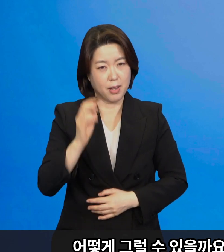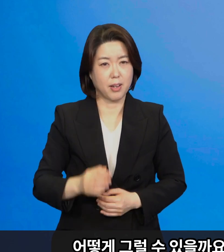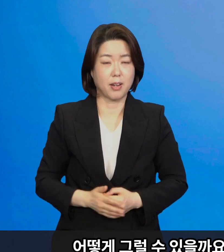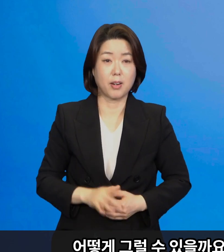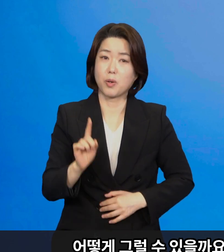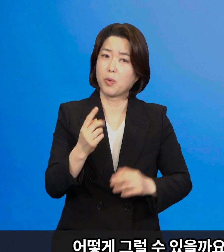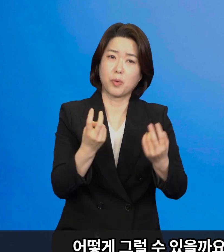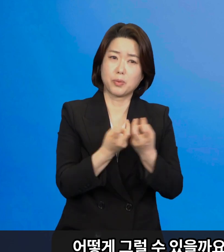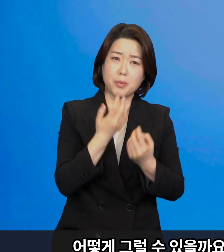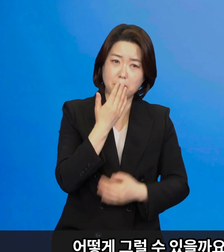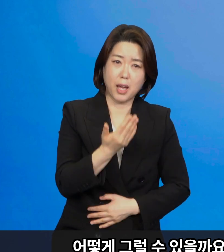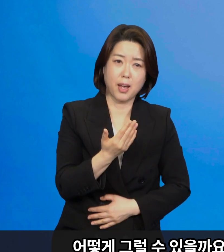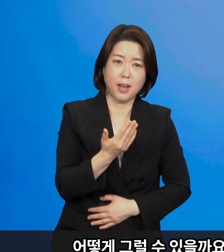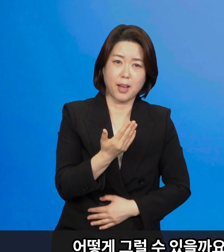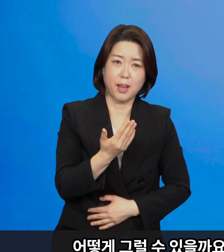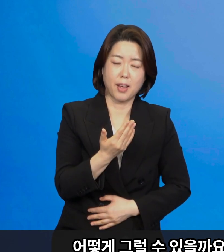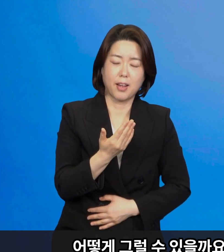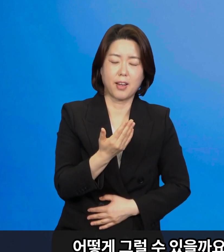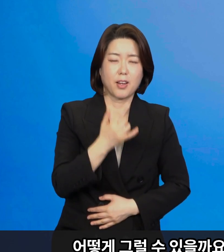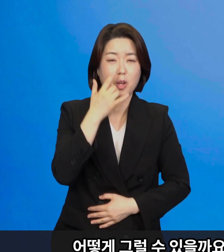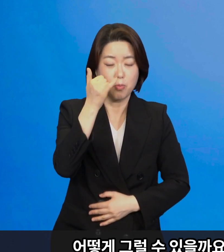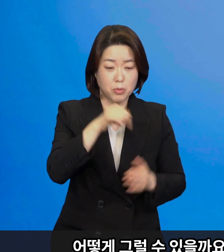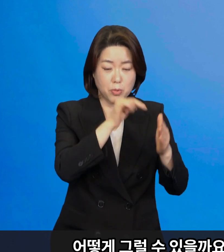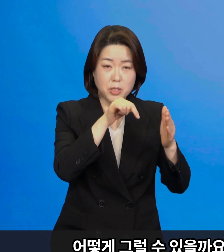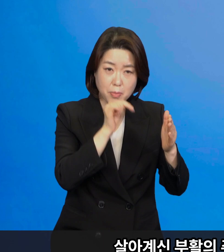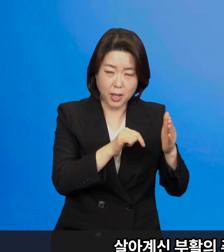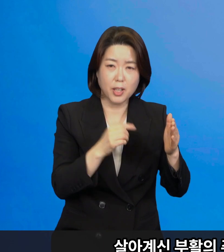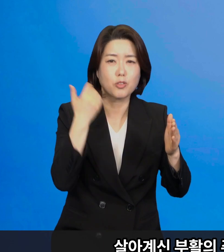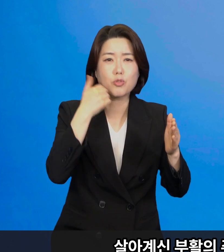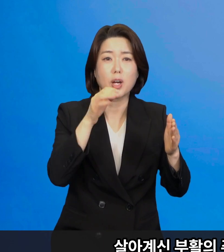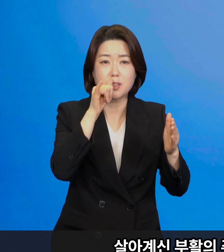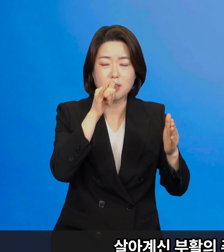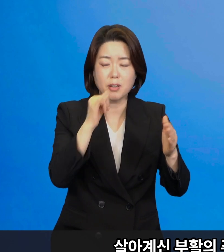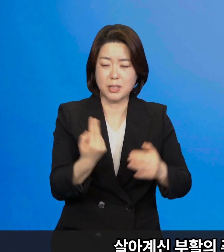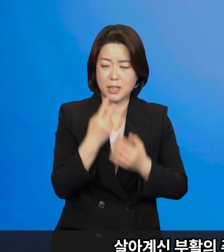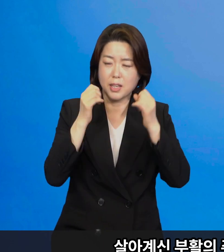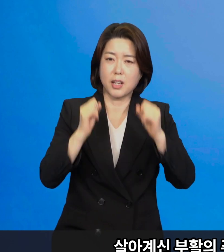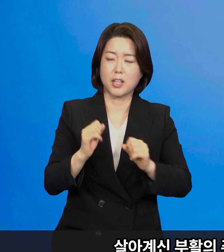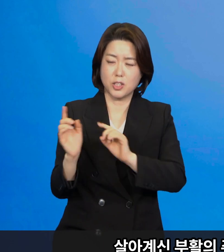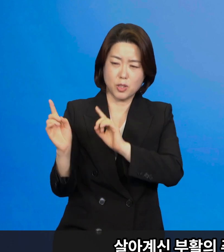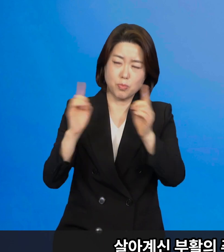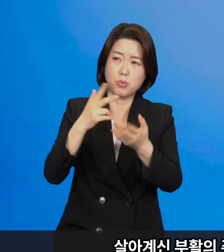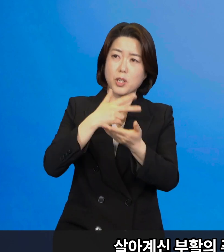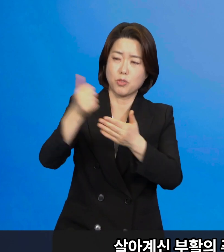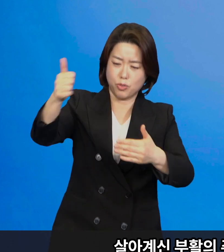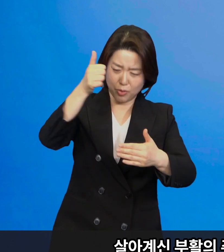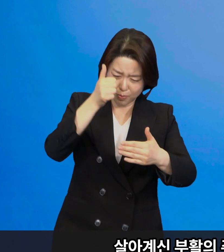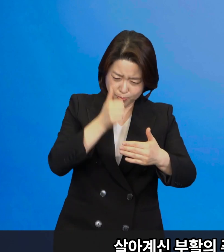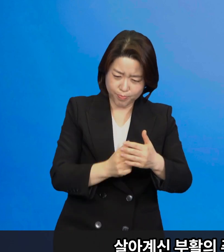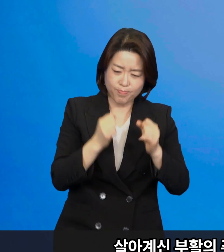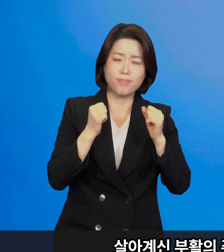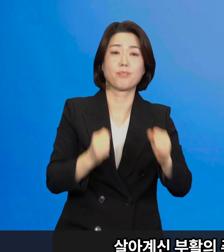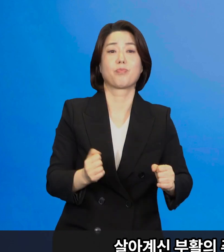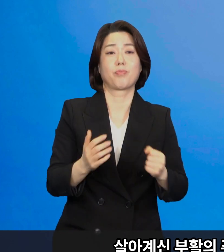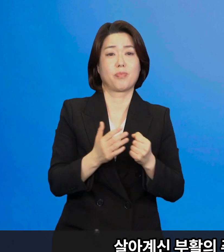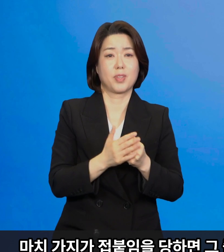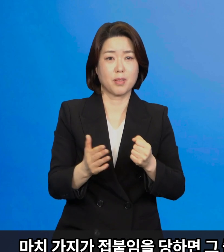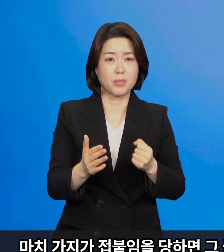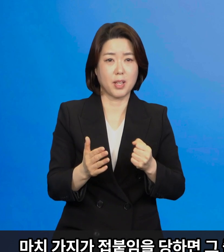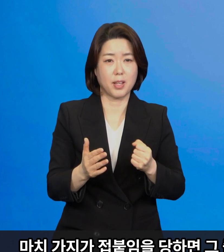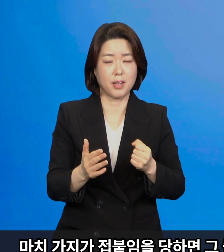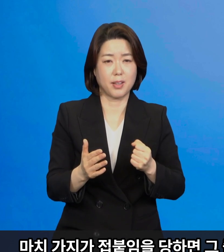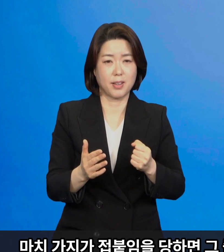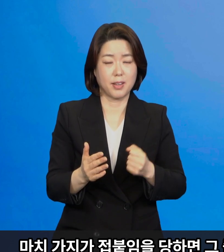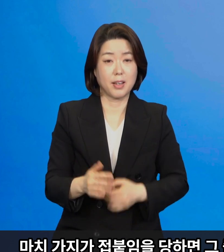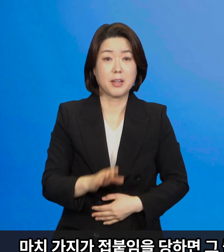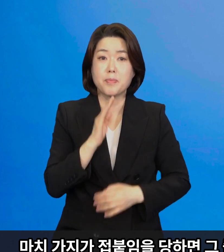그럴 수 있을까요? 그분들 안에 누가 계십니까? 살아계신 부활의 주님이 계시기 때문에,